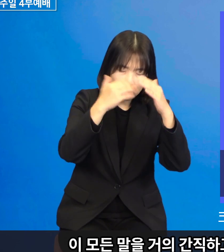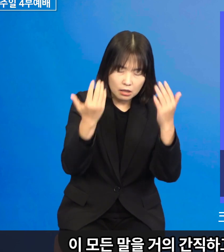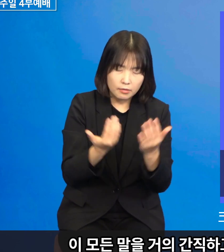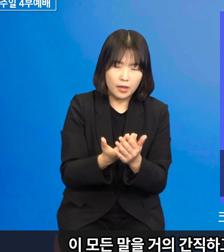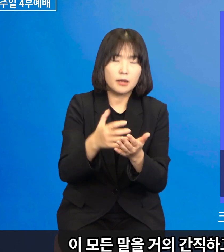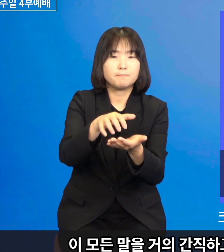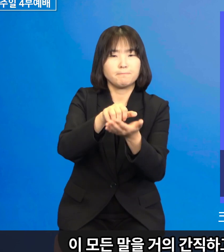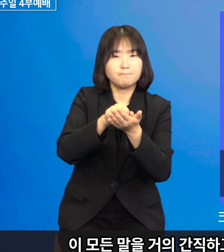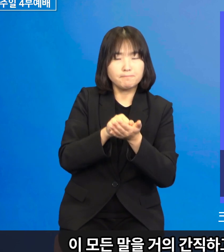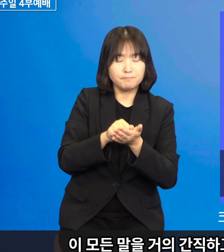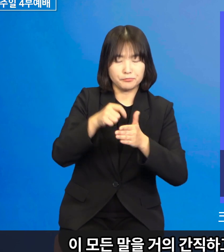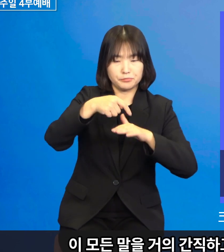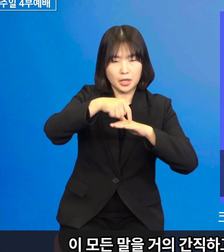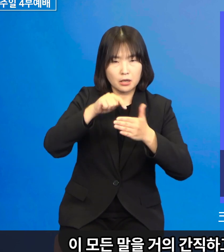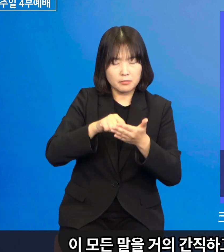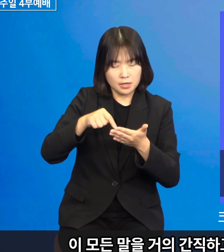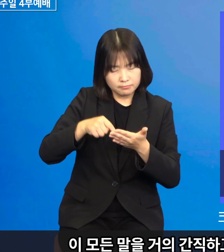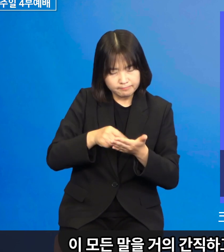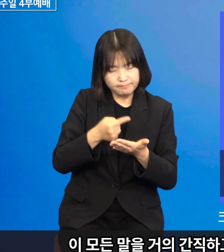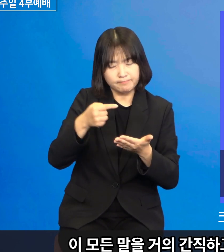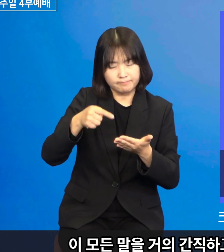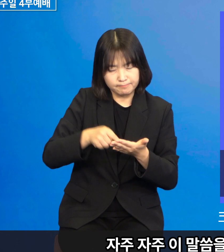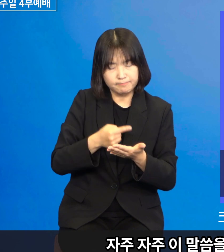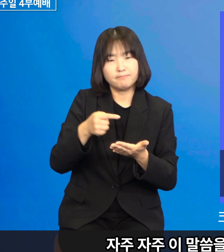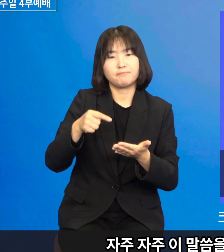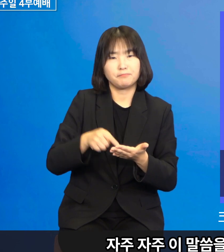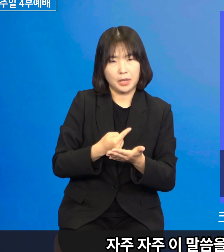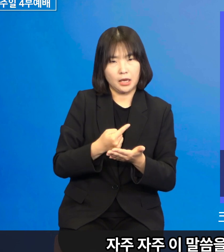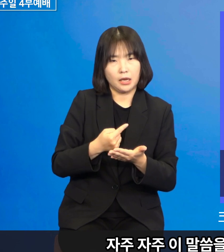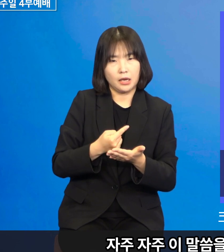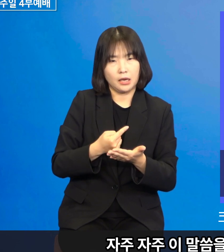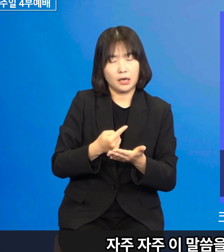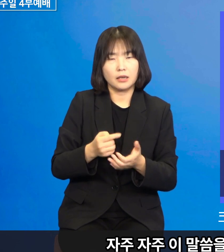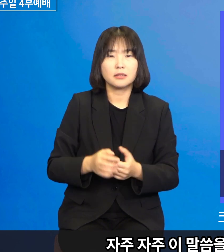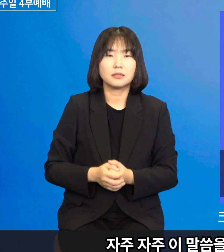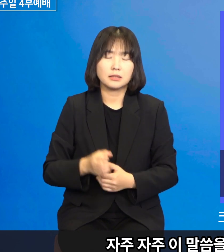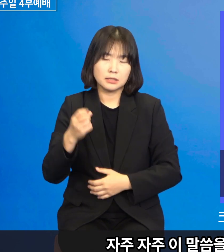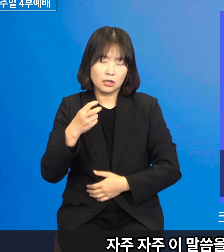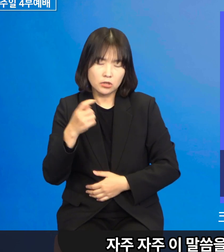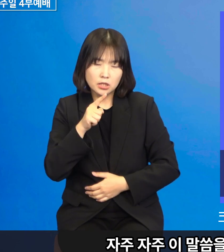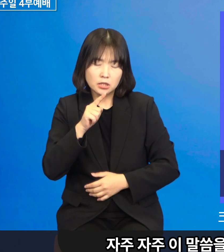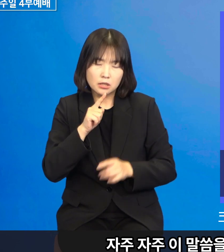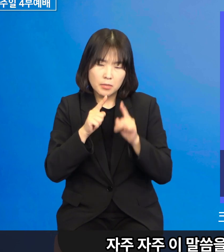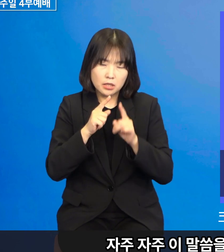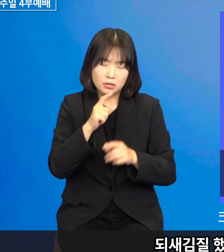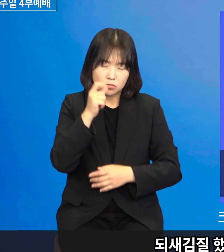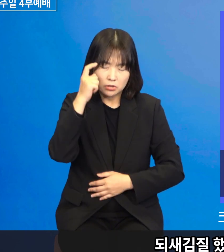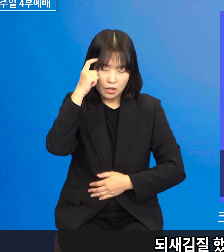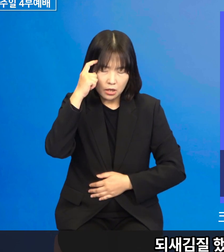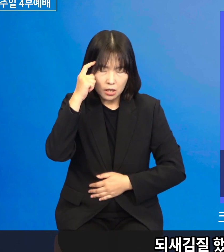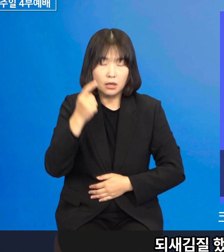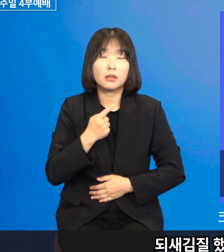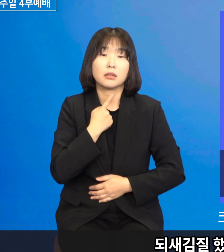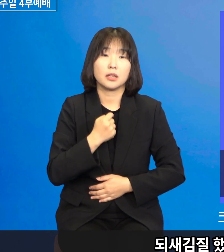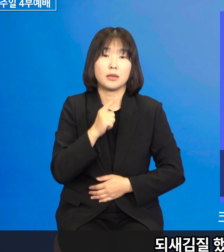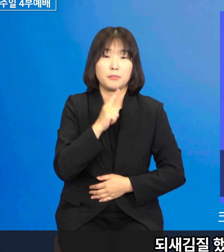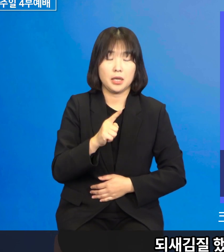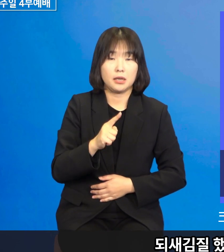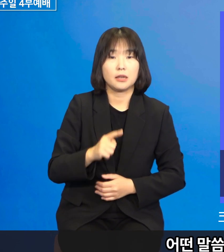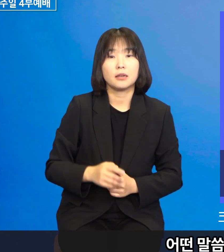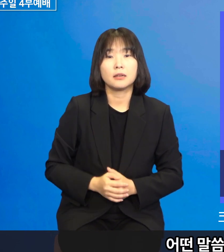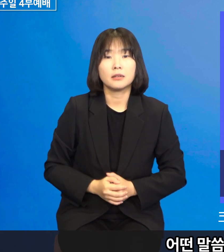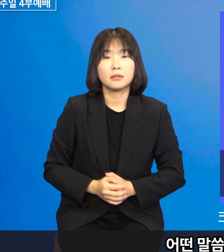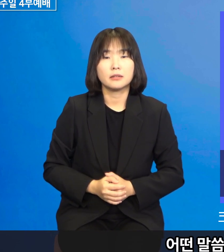간직하고 마음속에 곰곰이 되새겼다. 자주자주 이 말씀을 묵상했다는 것입니다. 되새김질했다는